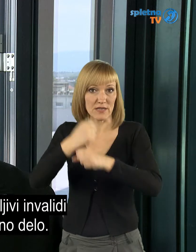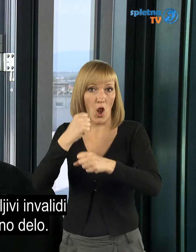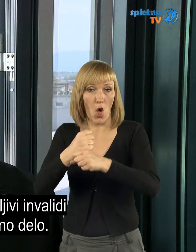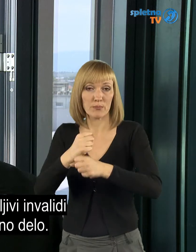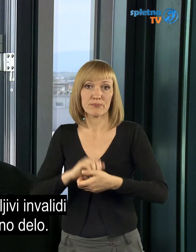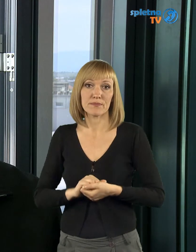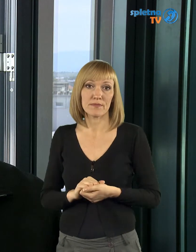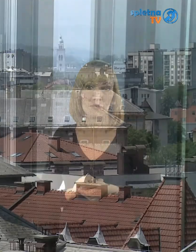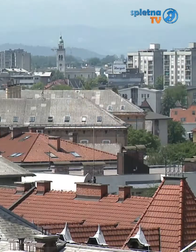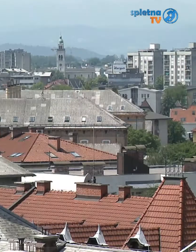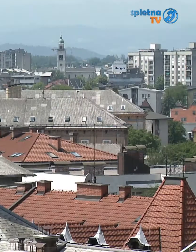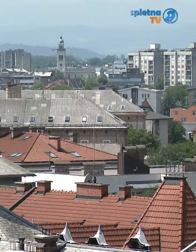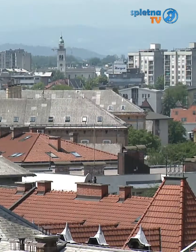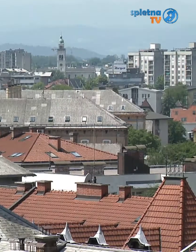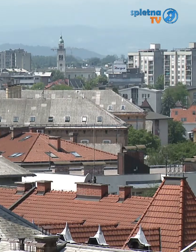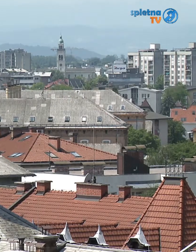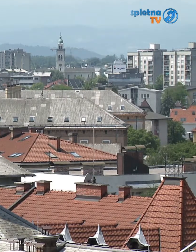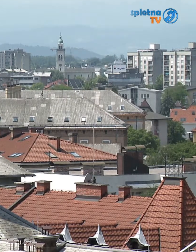delo.